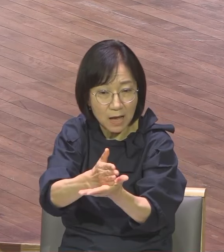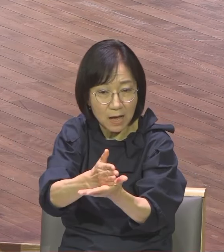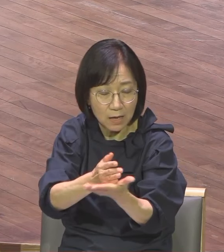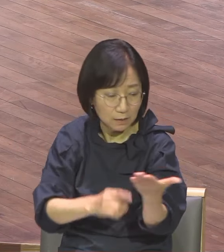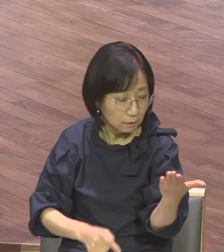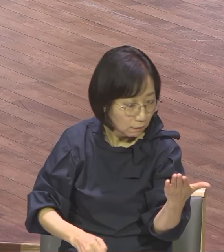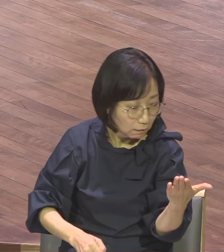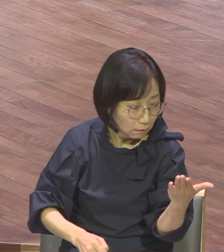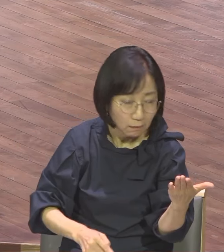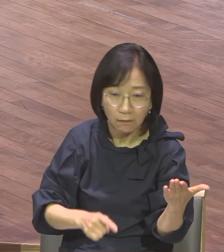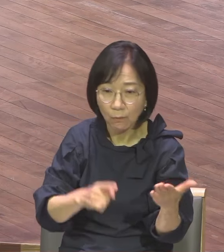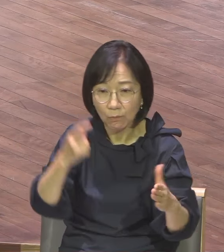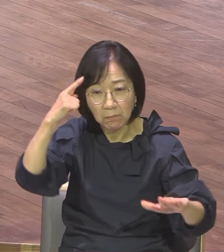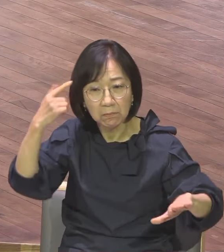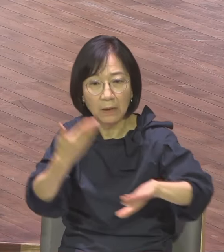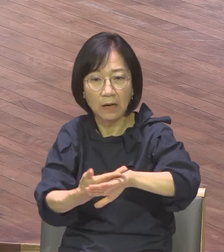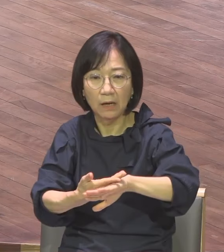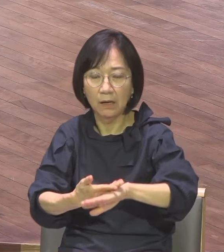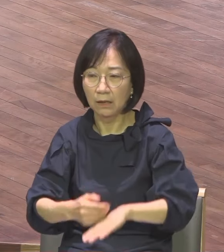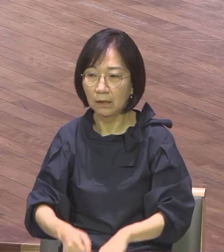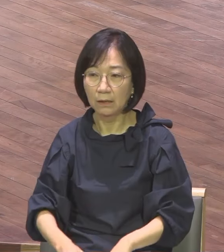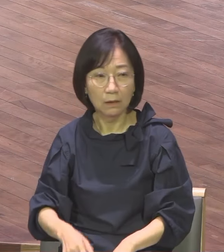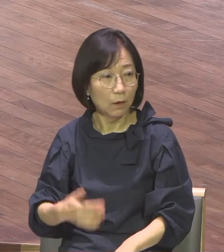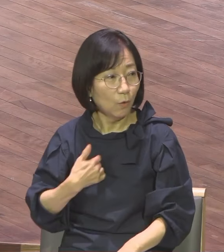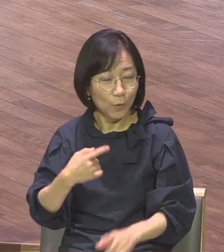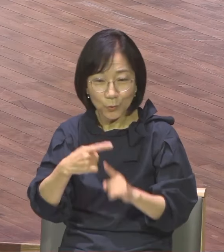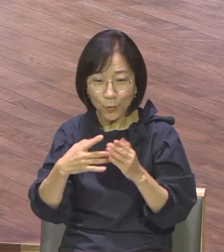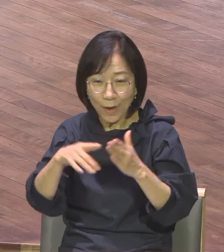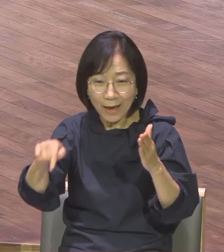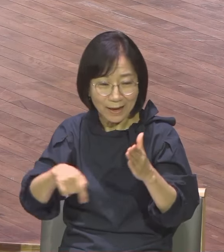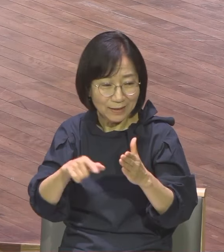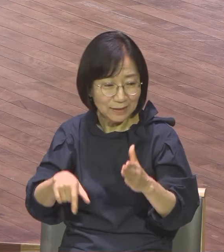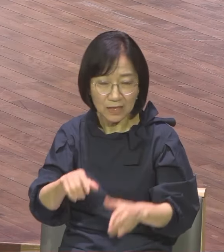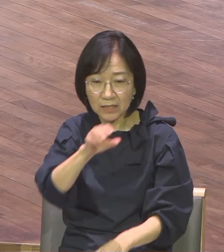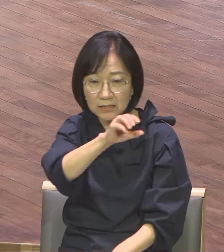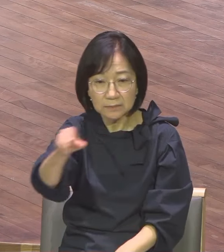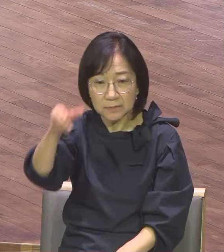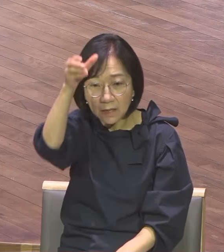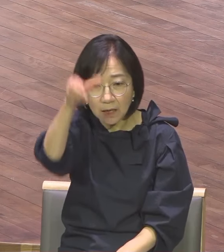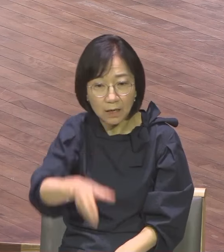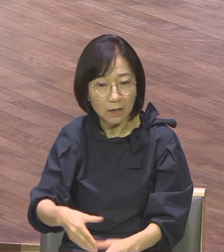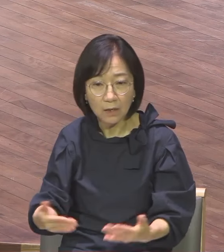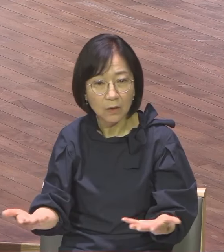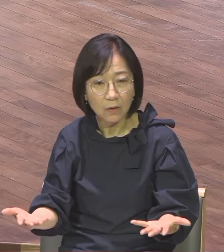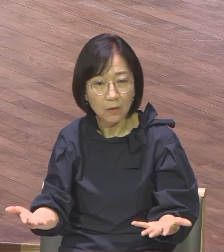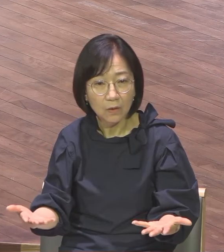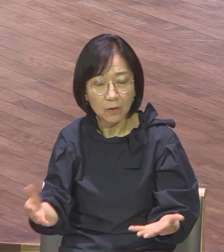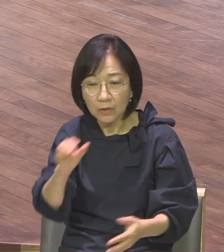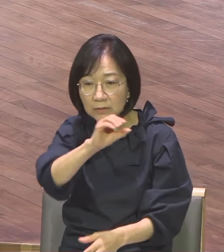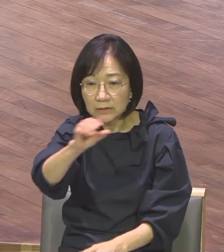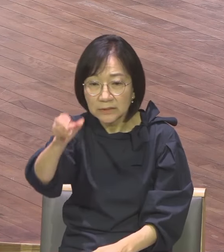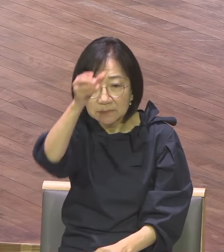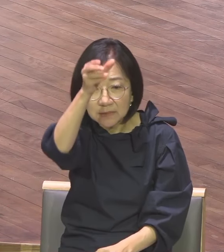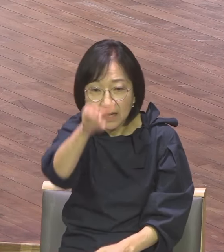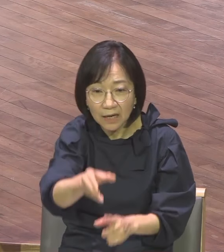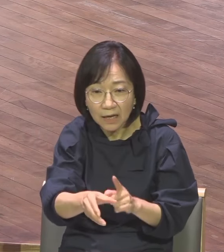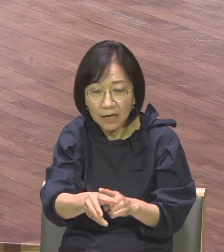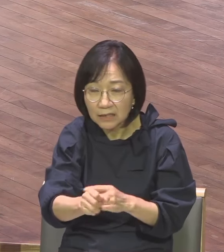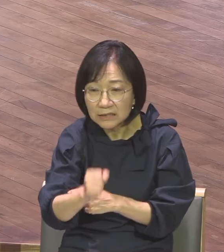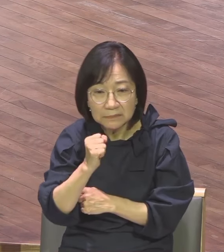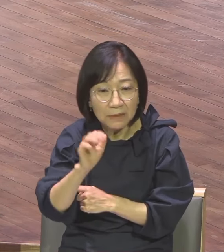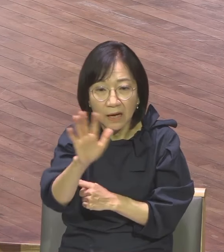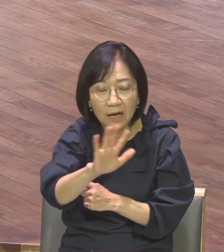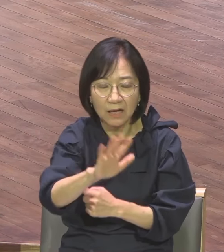이거 뭐가 있어요? 여기 뭐가 있어요? 십자가도 없어요. 십자가도 형상이요. 십자가 자체가 고뇌인 게 아니요.